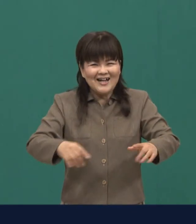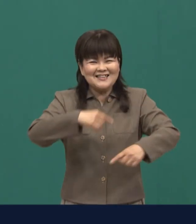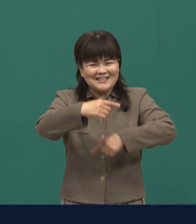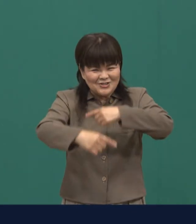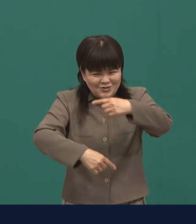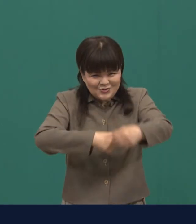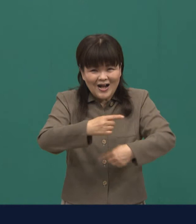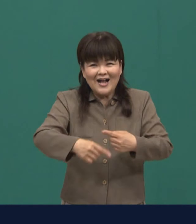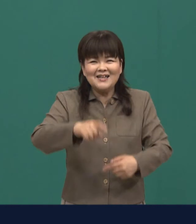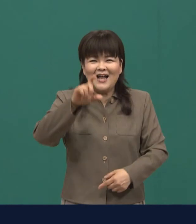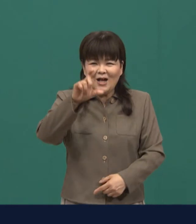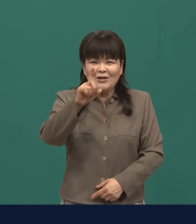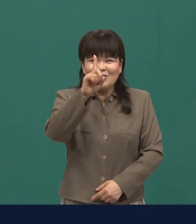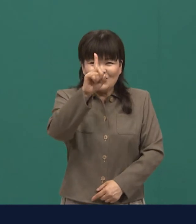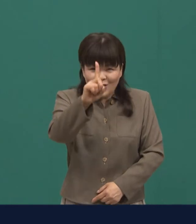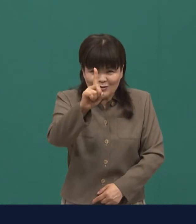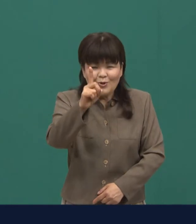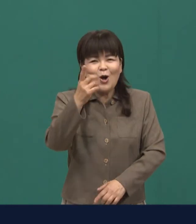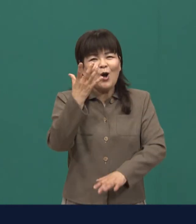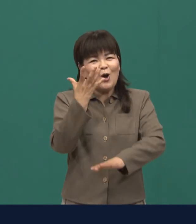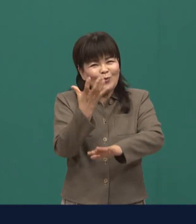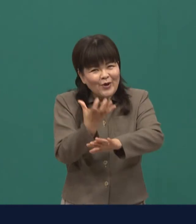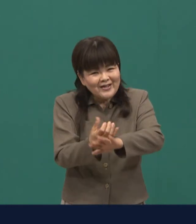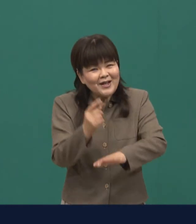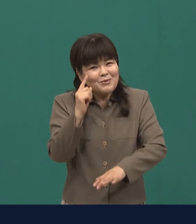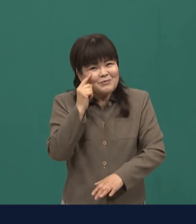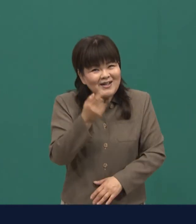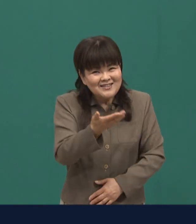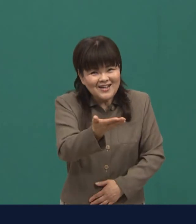今日は手話単語を一つ覚えてみませんか？